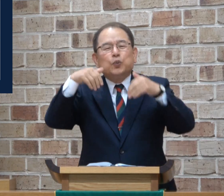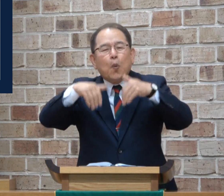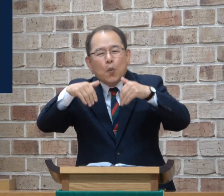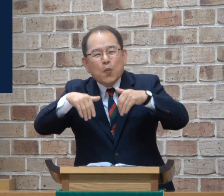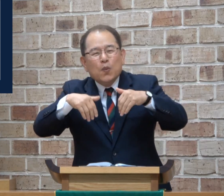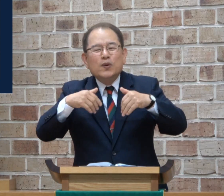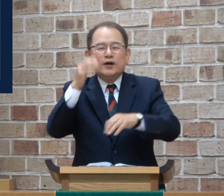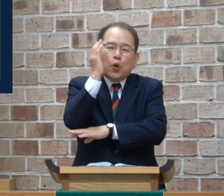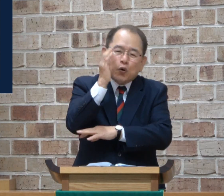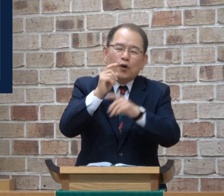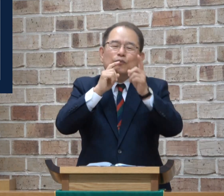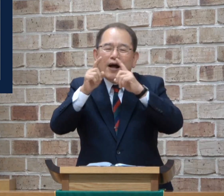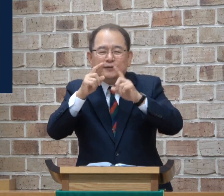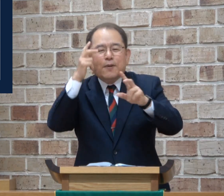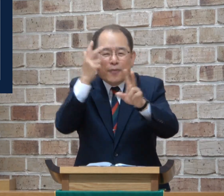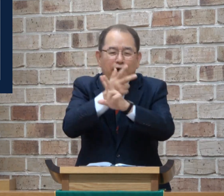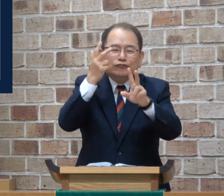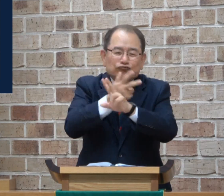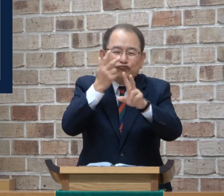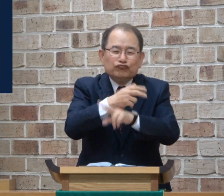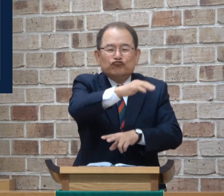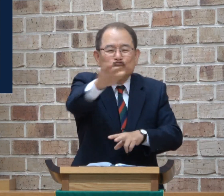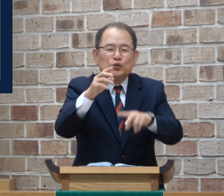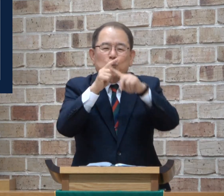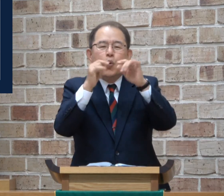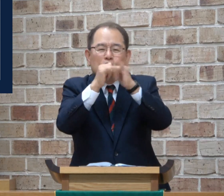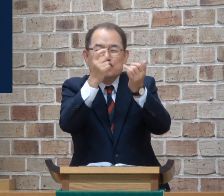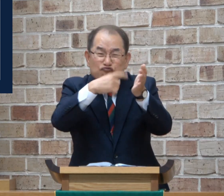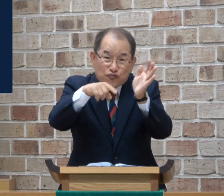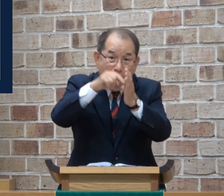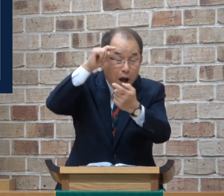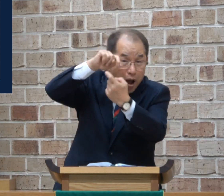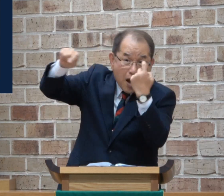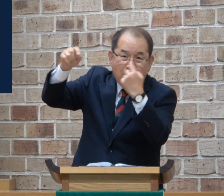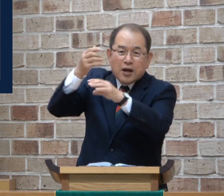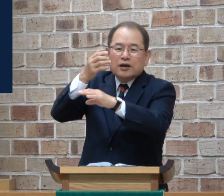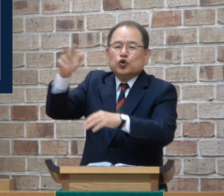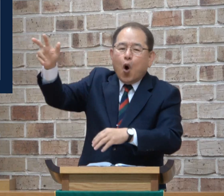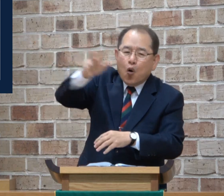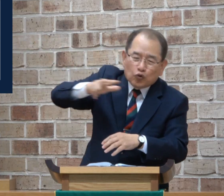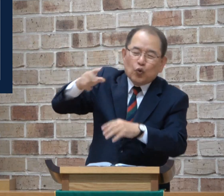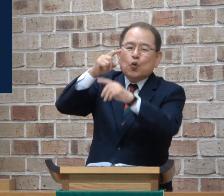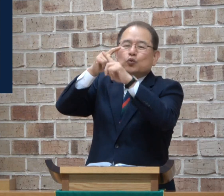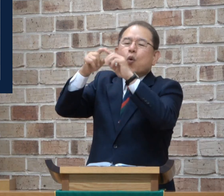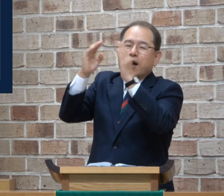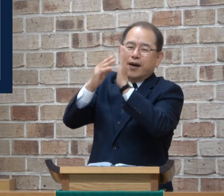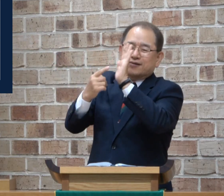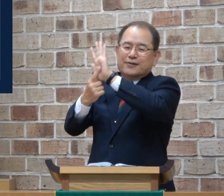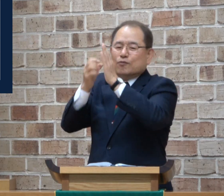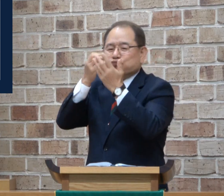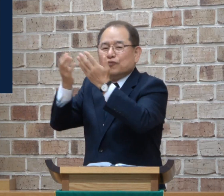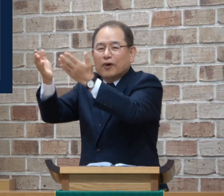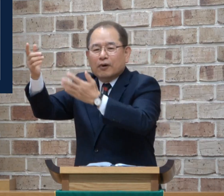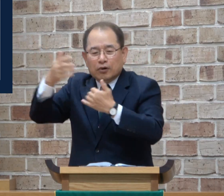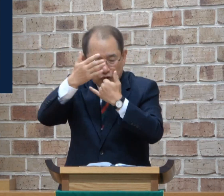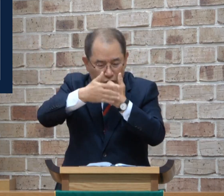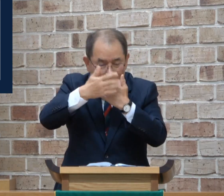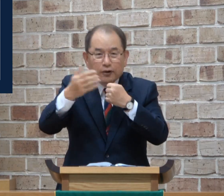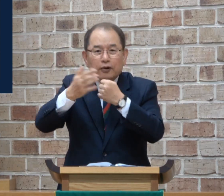매주 교인들을 위해서 설교를 준비했지만 전국에 있는 많은 사람들이 동영상을 보고 문자를 보내주고